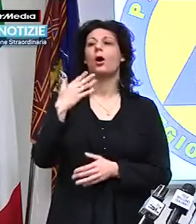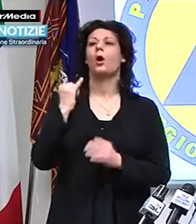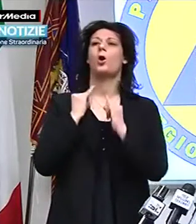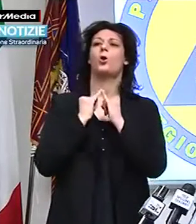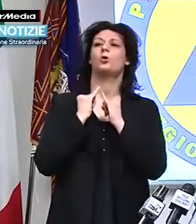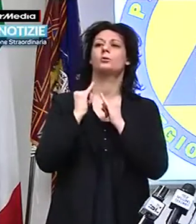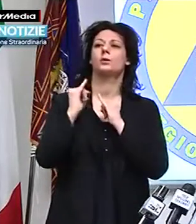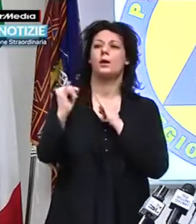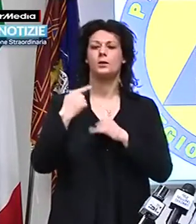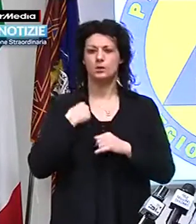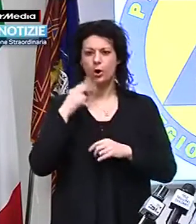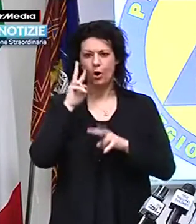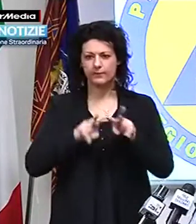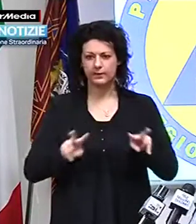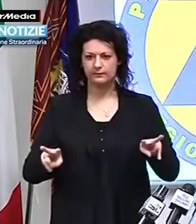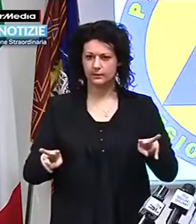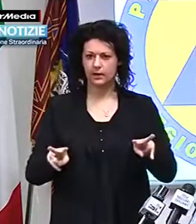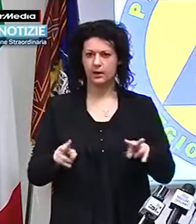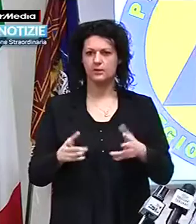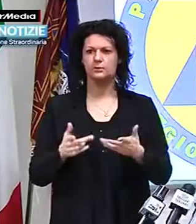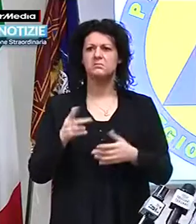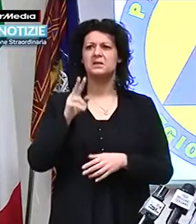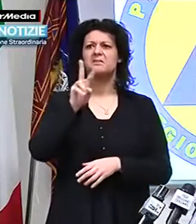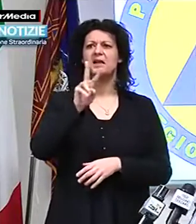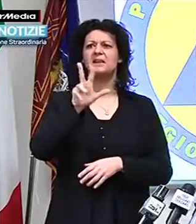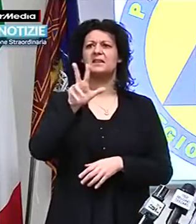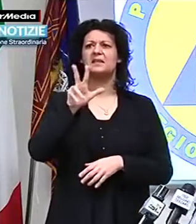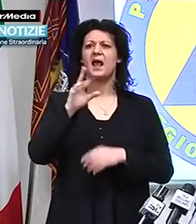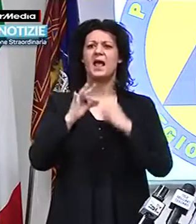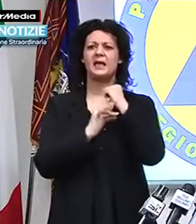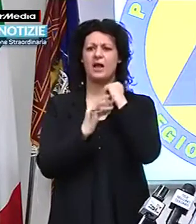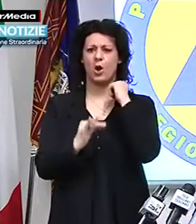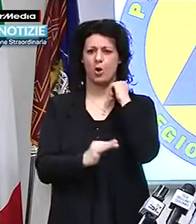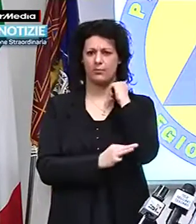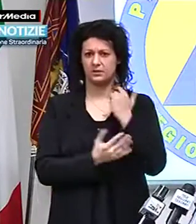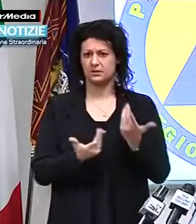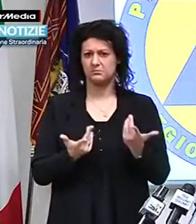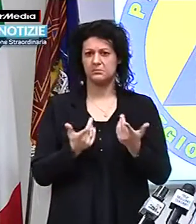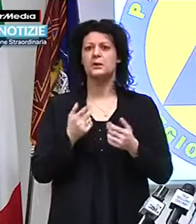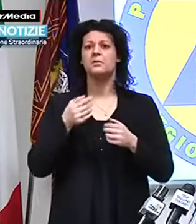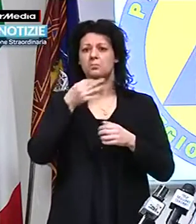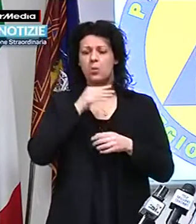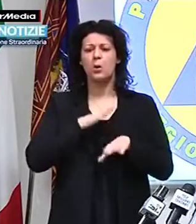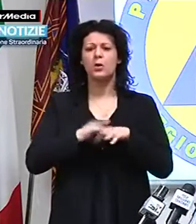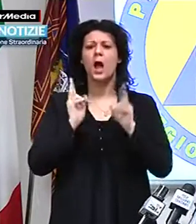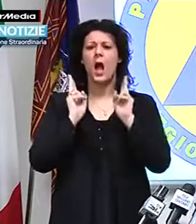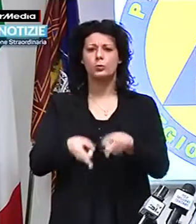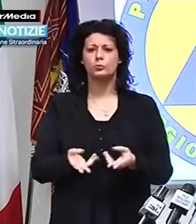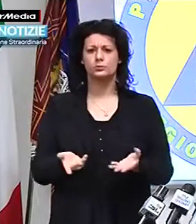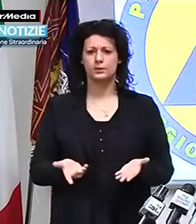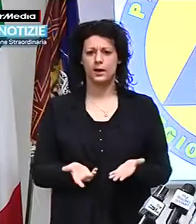cioè, ho verificato, sono 20, 23 km, una roba del genere, tutta autostrada. E cioè,